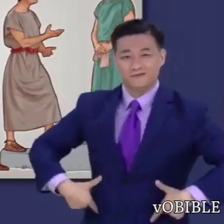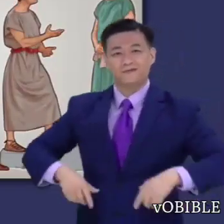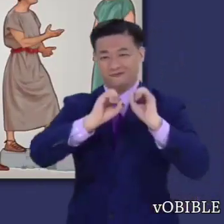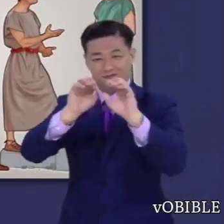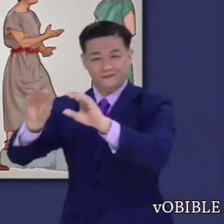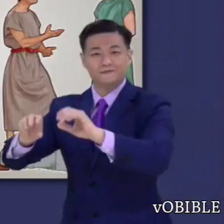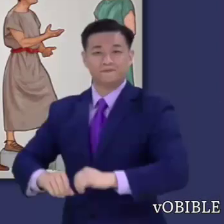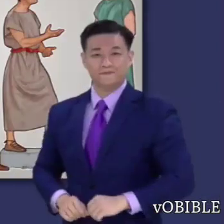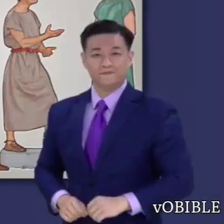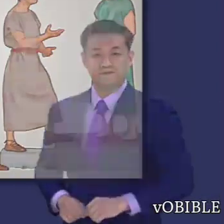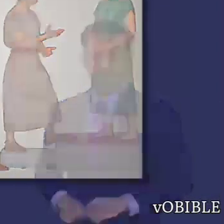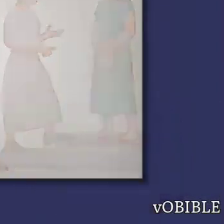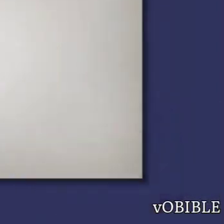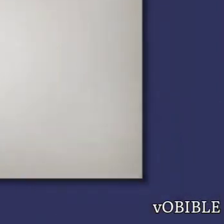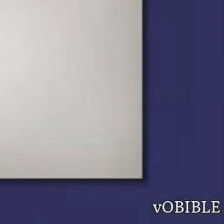放胆传道。